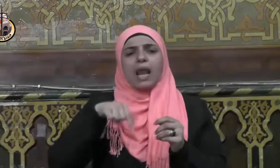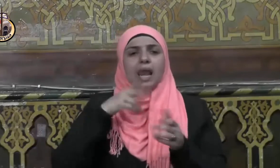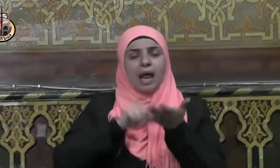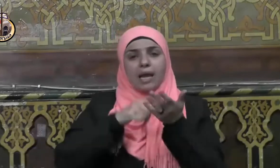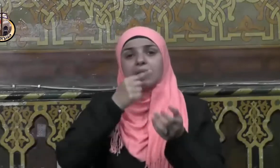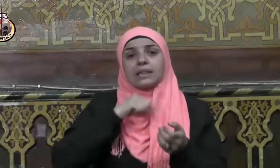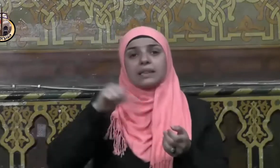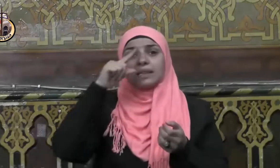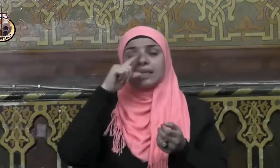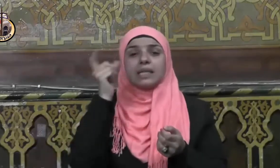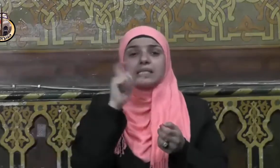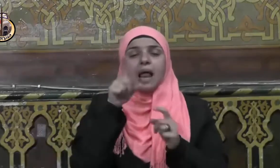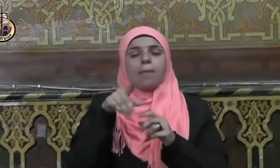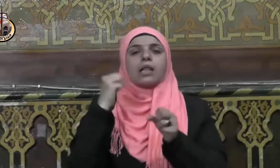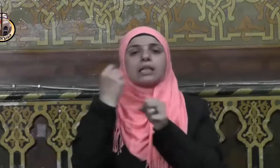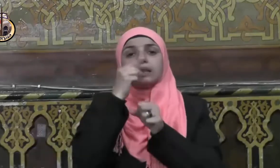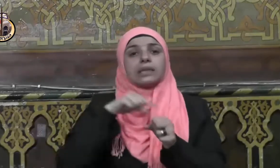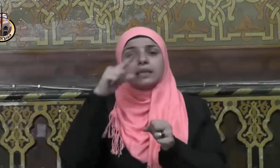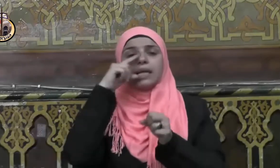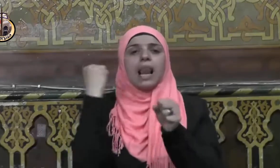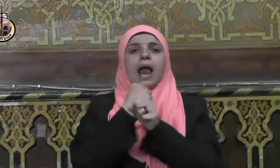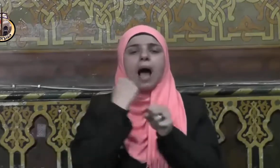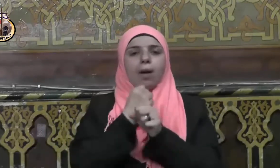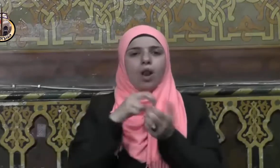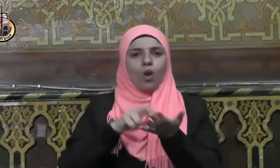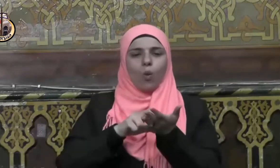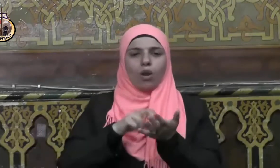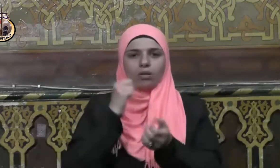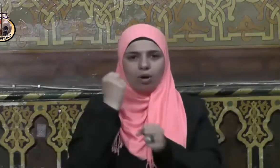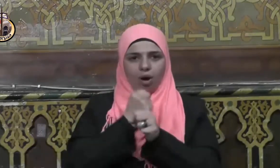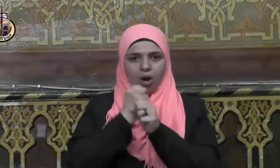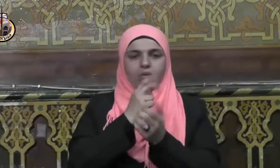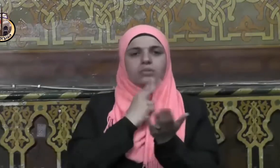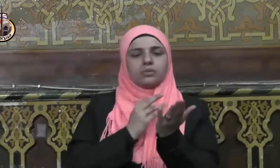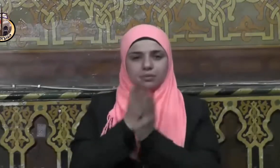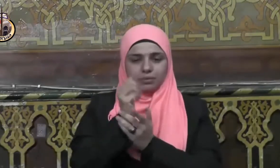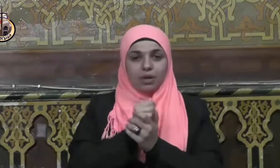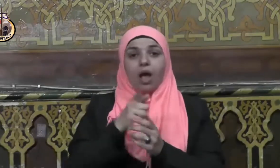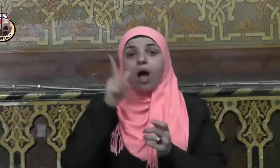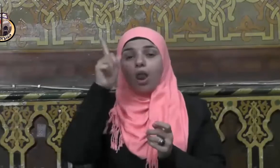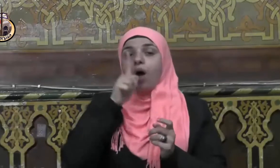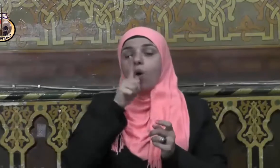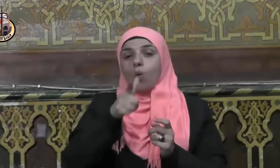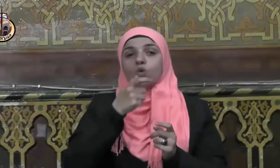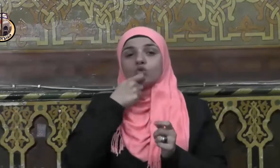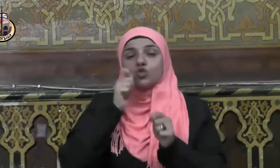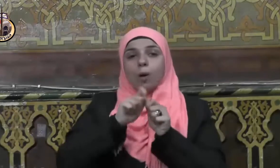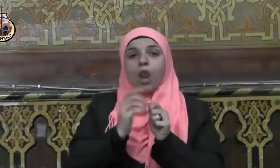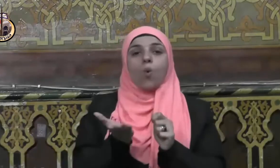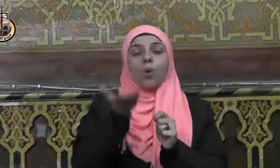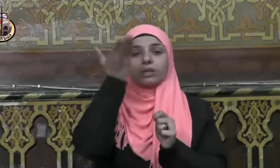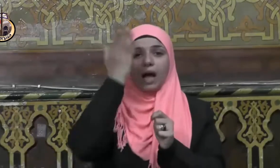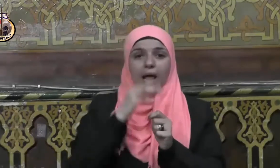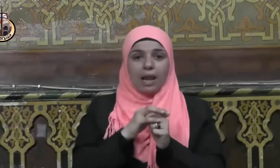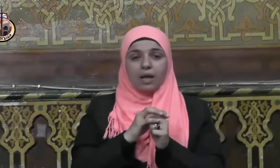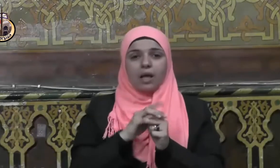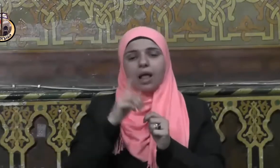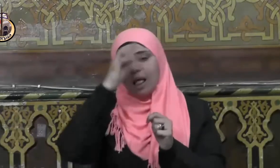دين العمل والإتقان. يقول الله عز وجل: الذي خلق